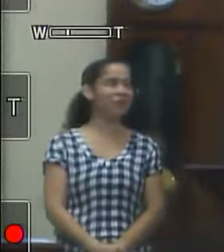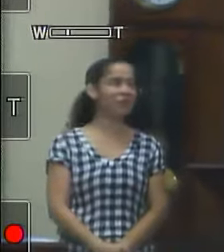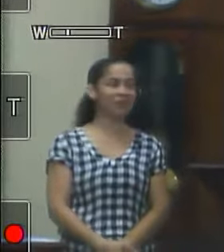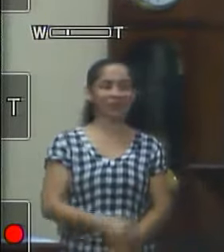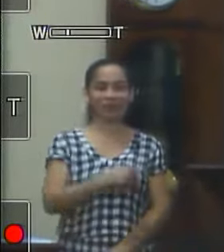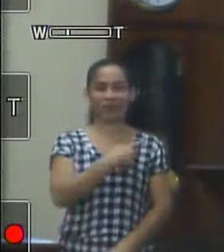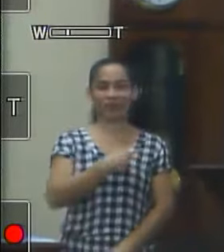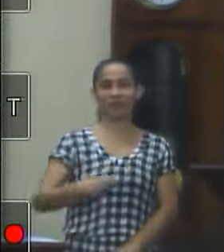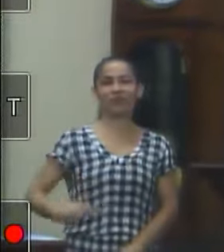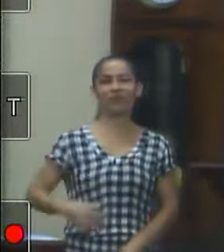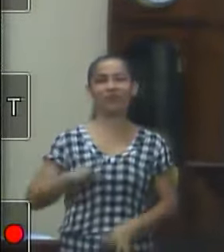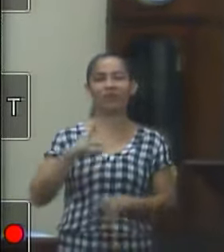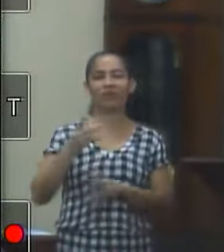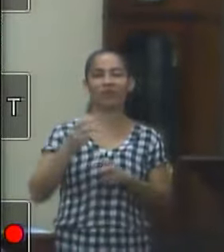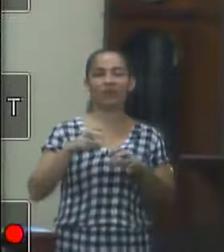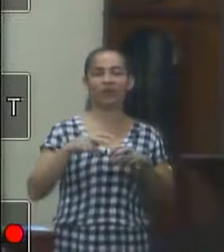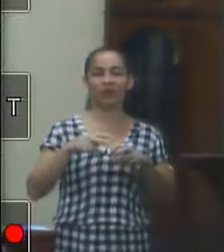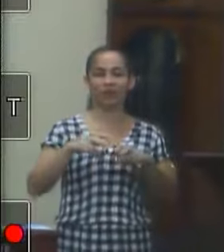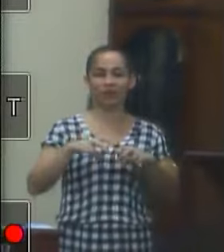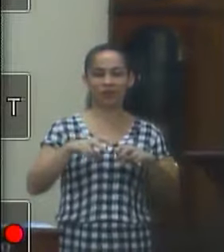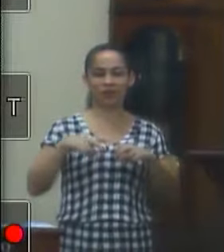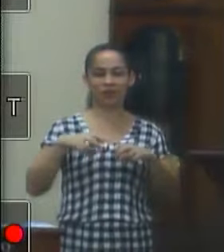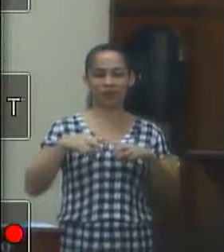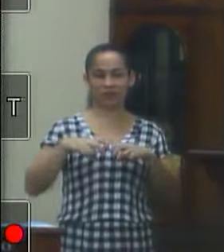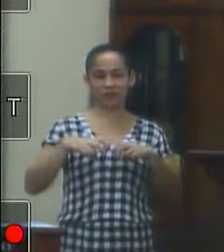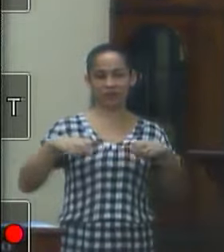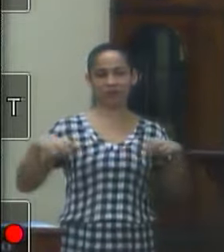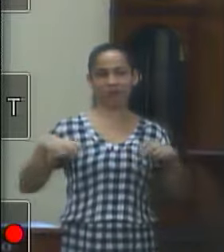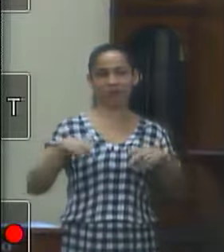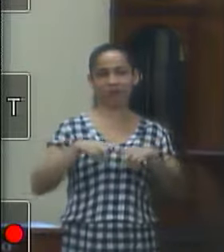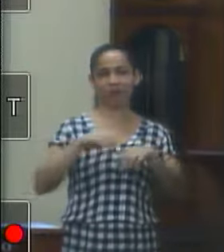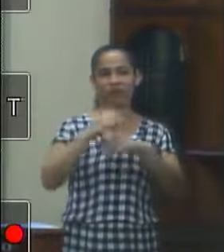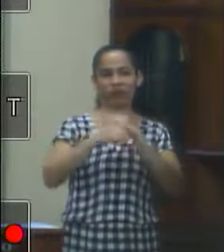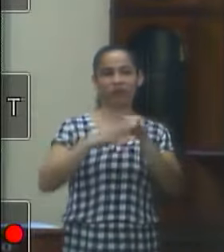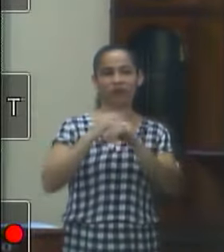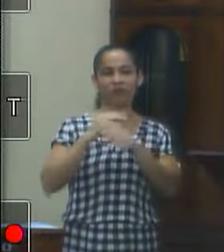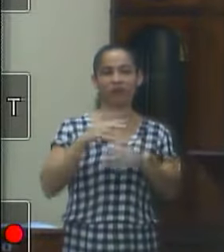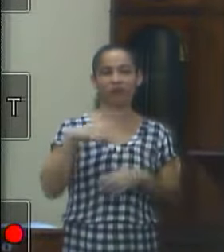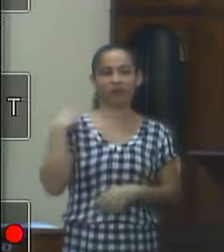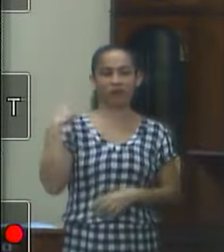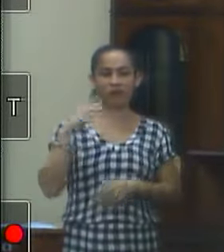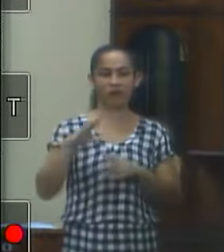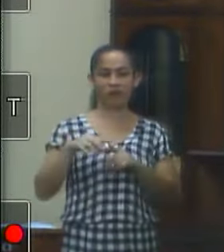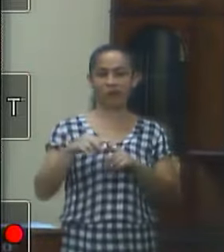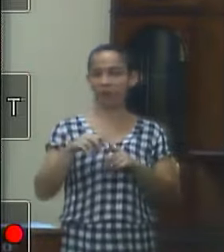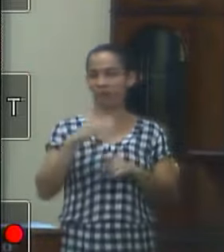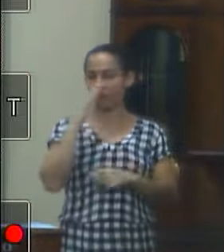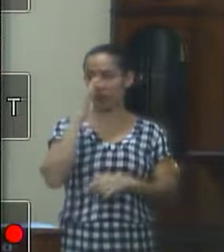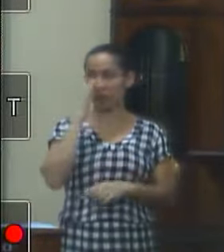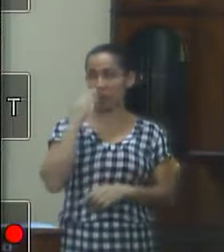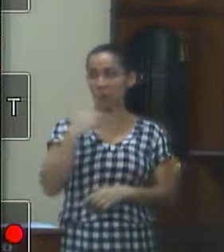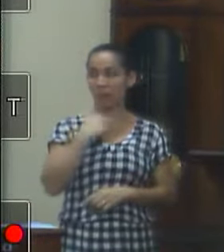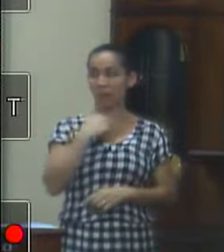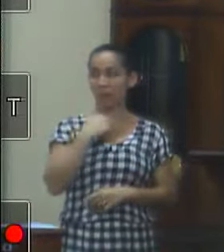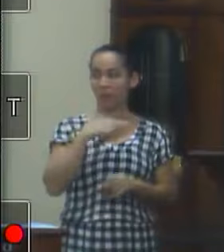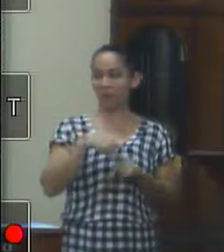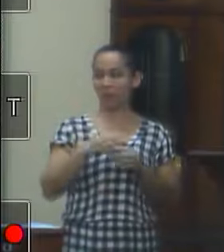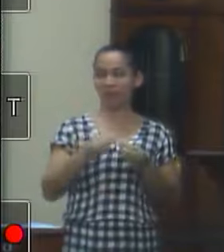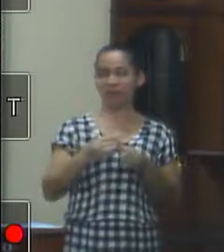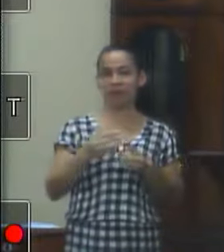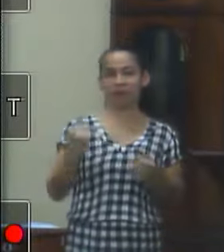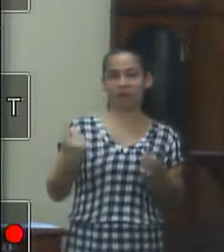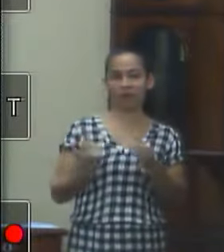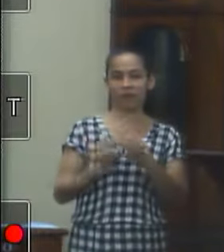Senhor presidente, senhores da mesa, demais companheiros, assistência. Senhor presidente, eu não poderia deixar de vir aqui nessa